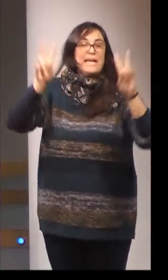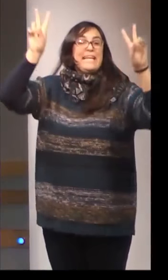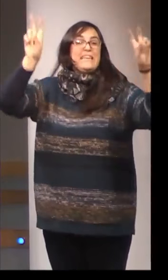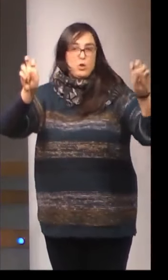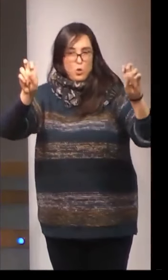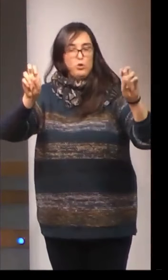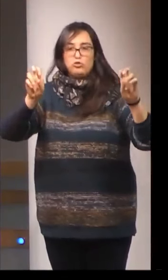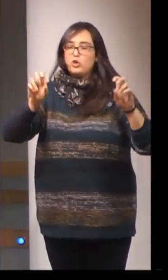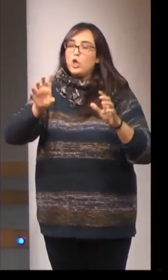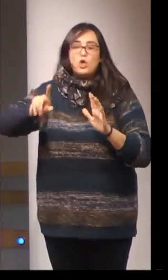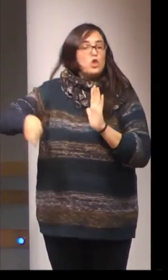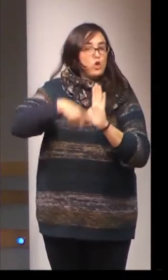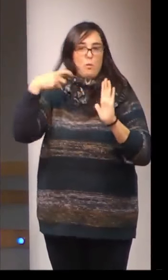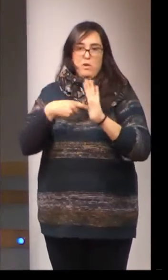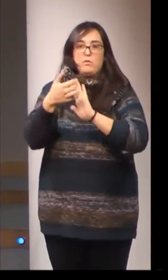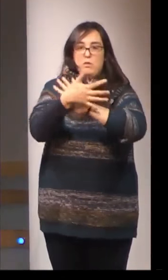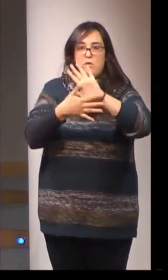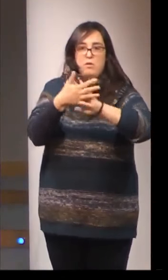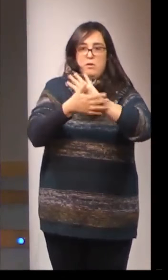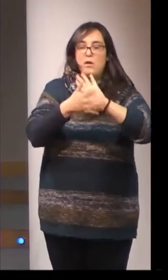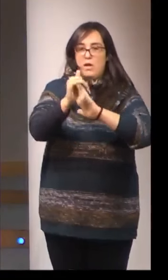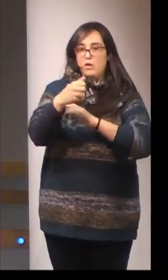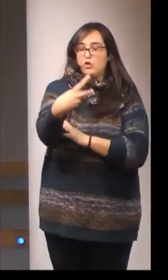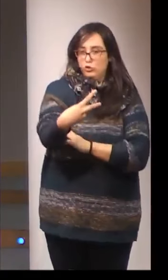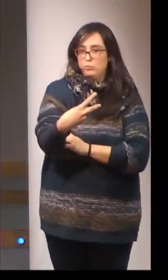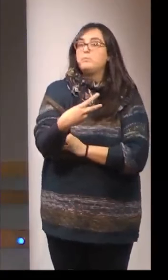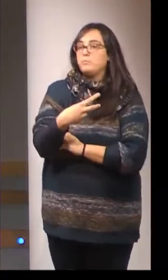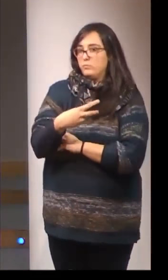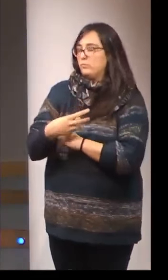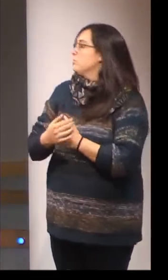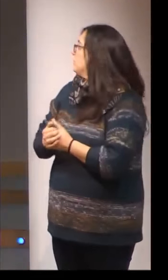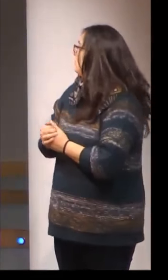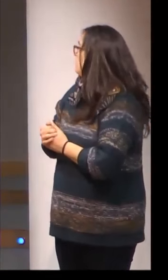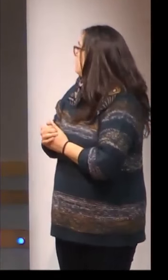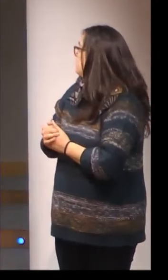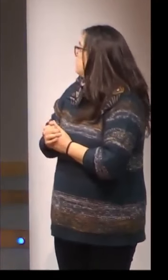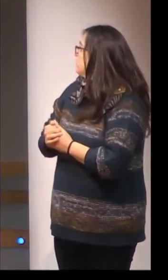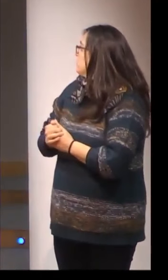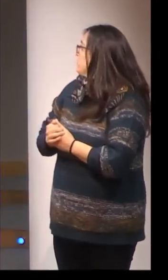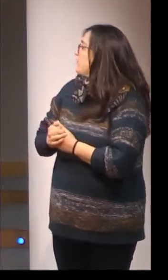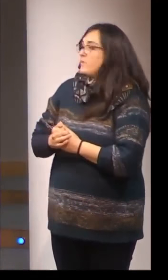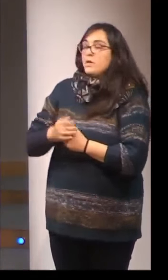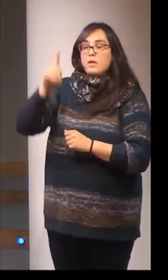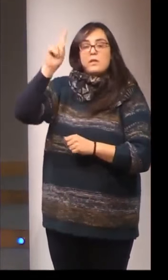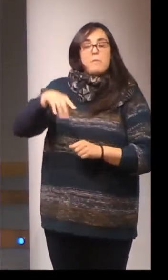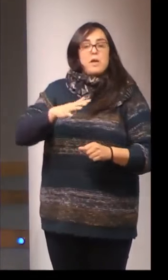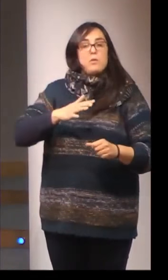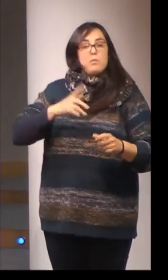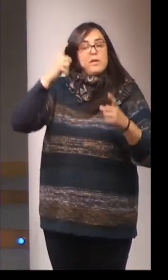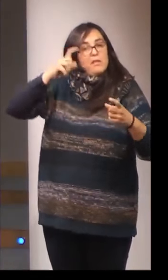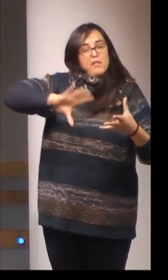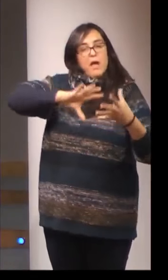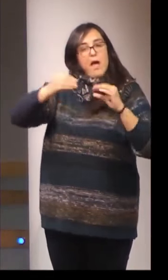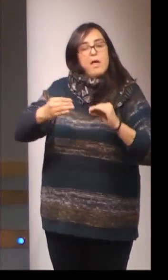respuestas, como las resoluciones, los títulos, que todo el contenido del cuestionario se recoja en ambas lenguas orales